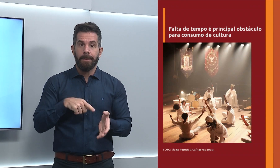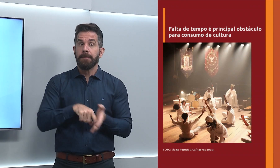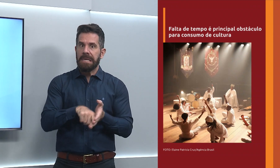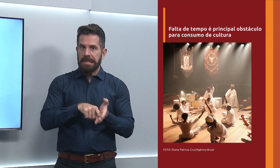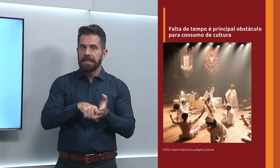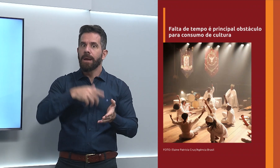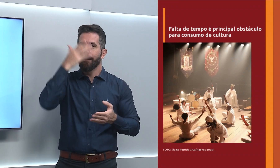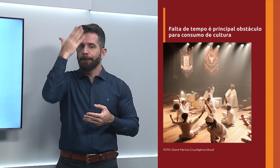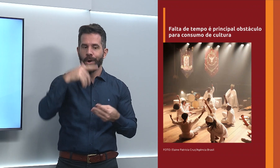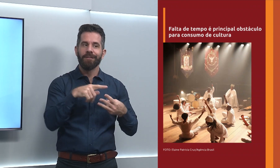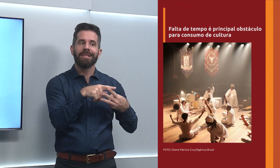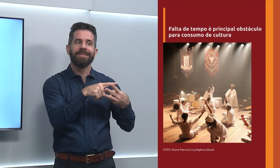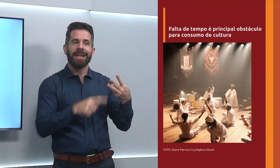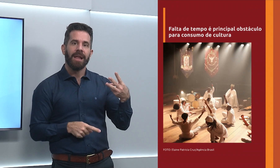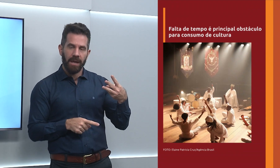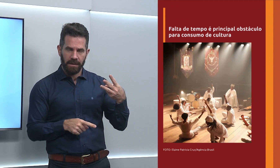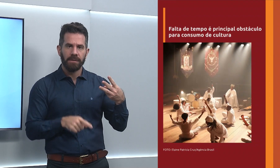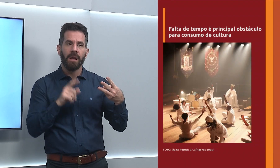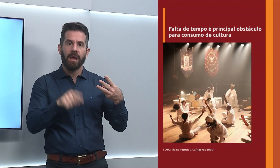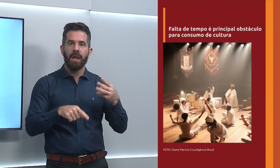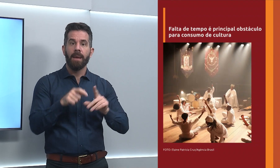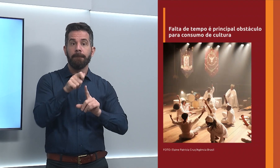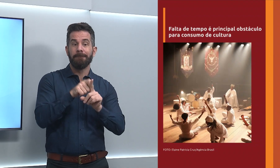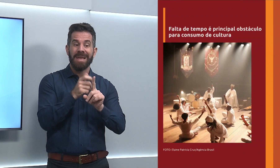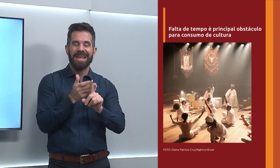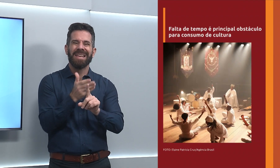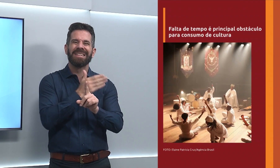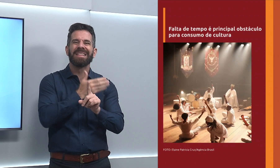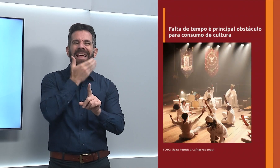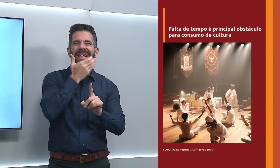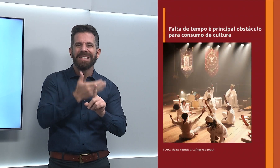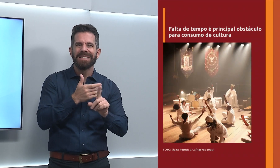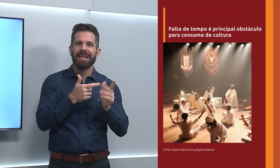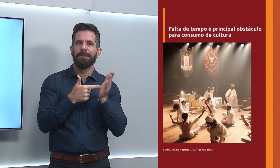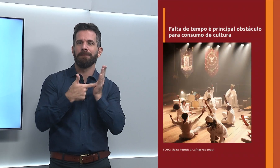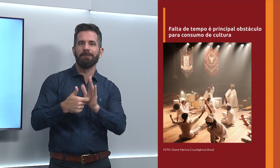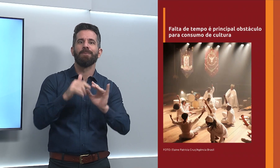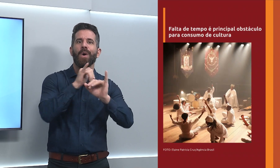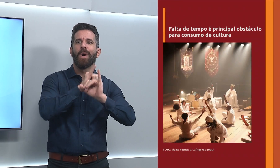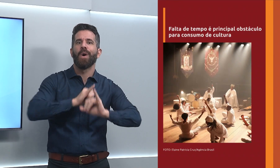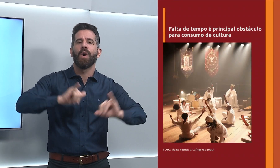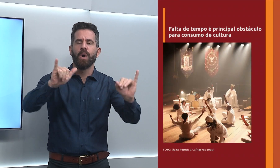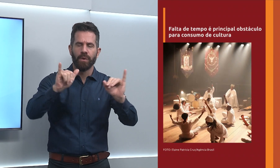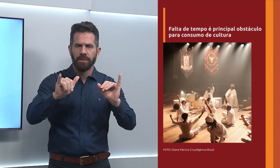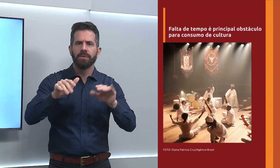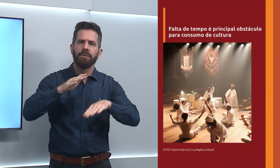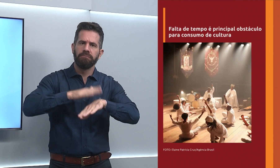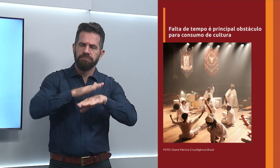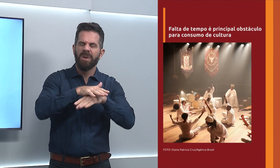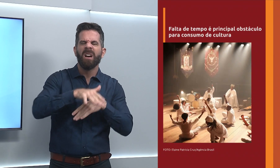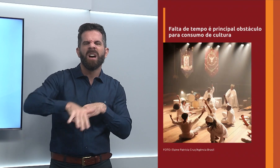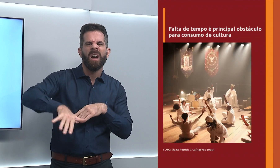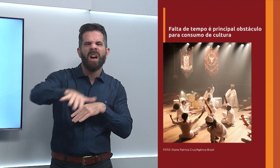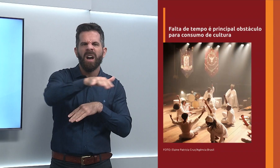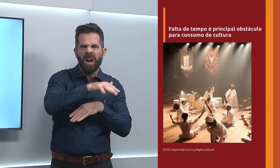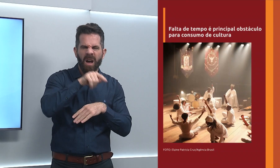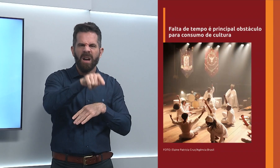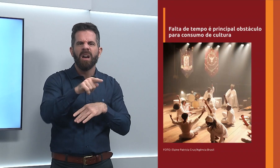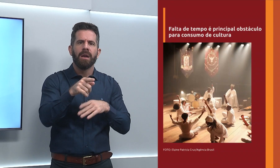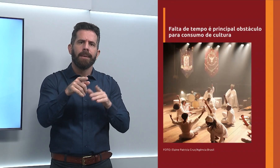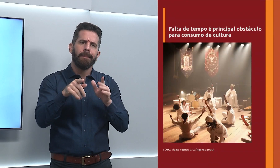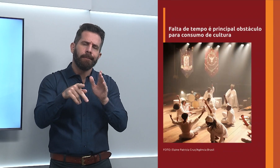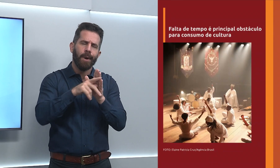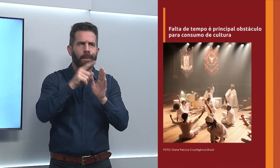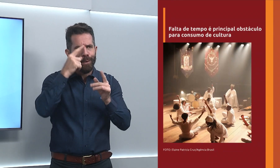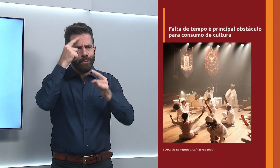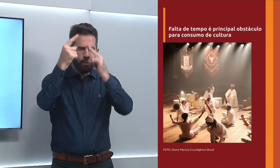Brasil, que foi apresentada no mês passado, em dezembro de 2025, no mercado das indústrias